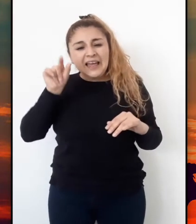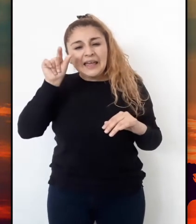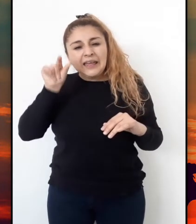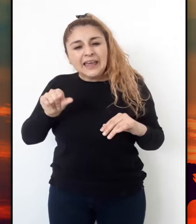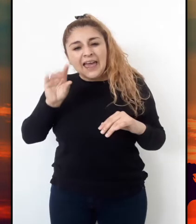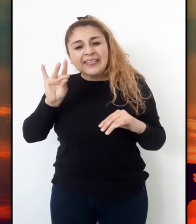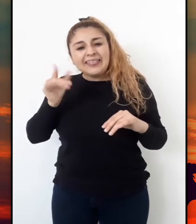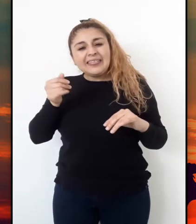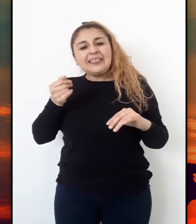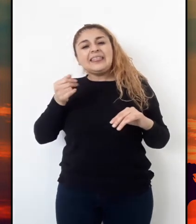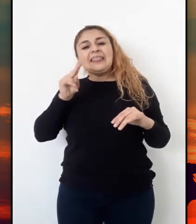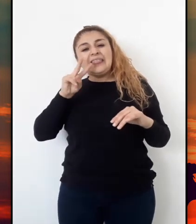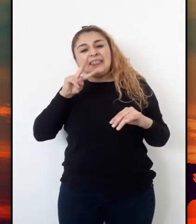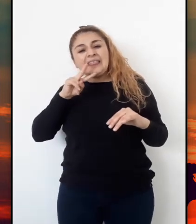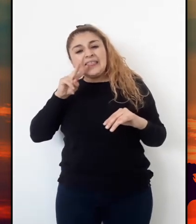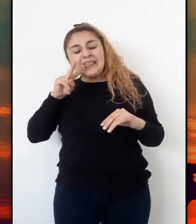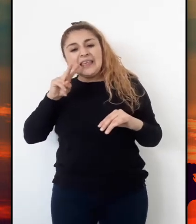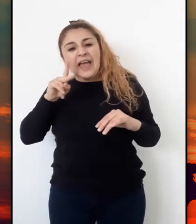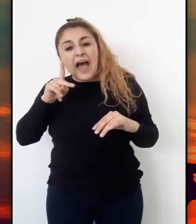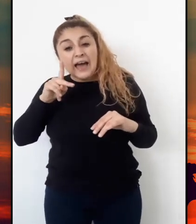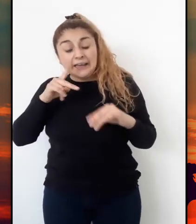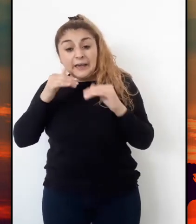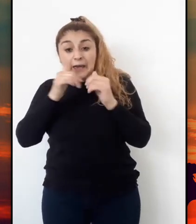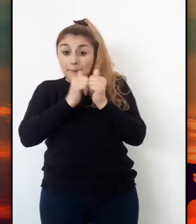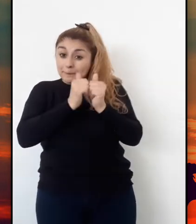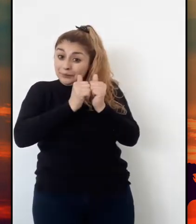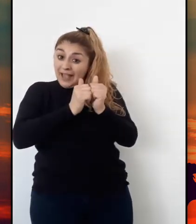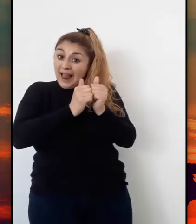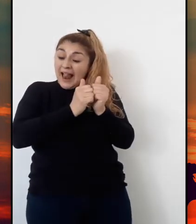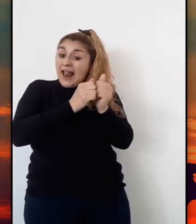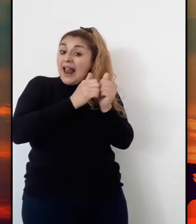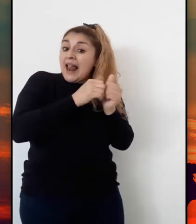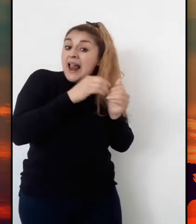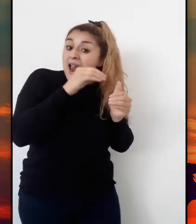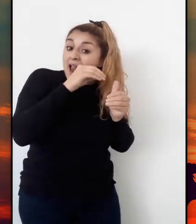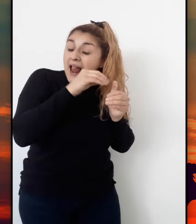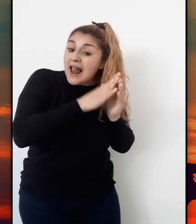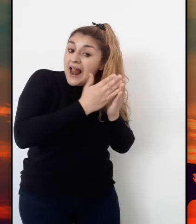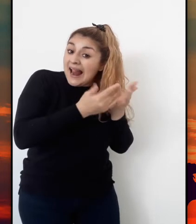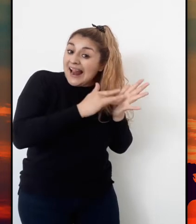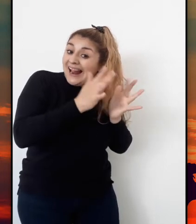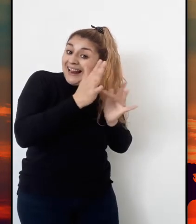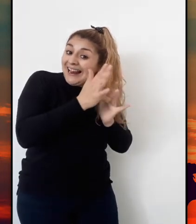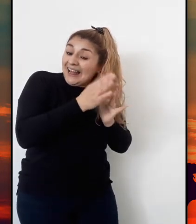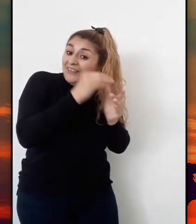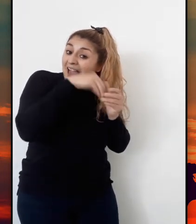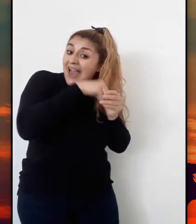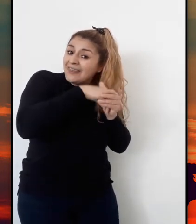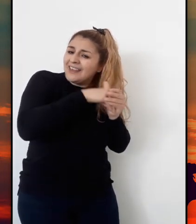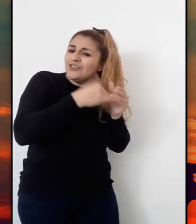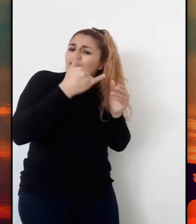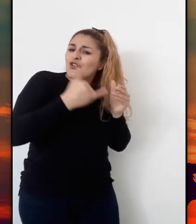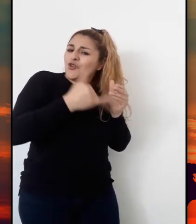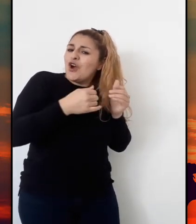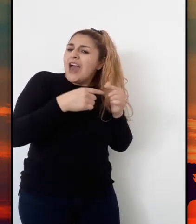ahora, tuez-le, matémoslo, et jetez-le dans une des citernes, y lo